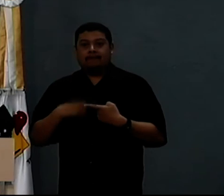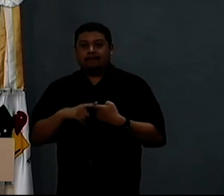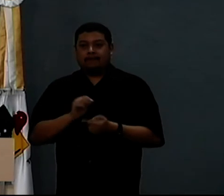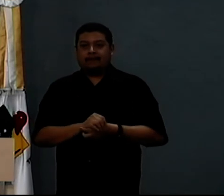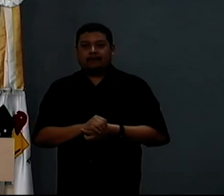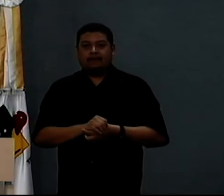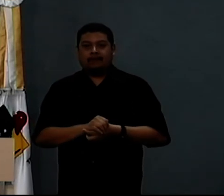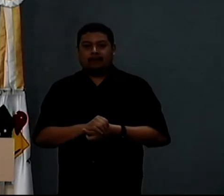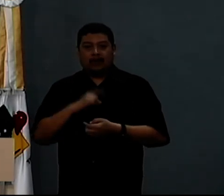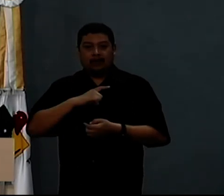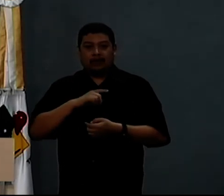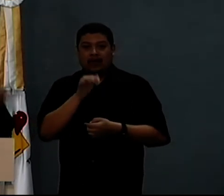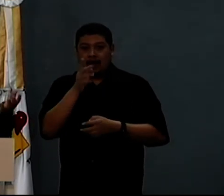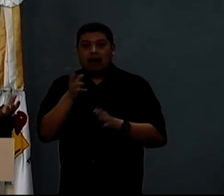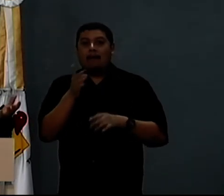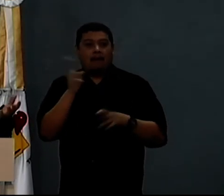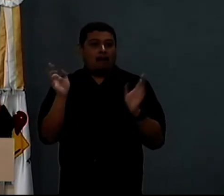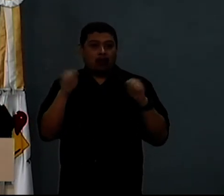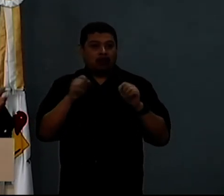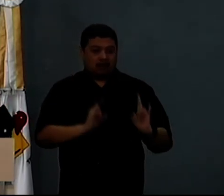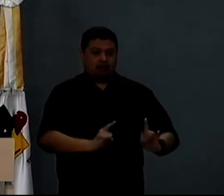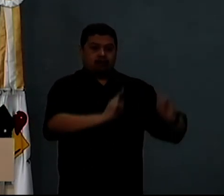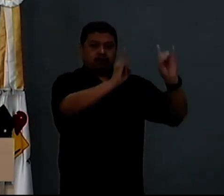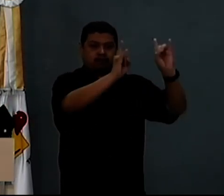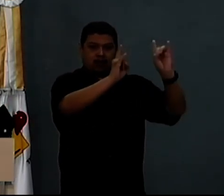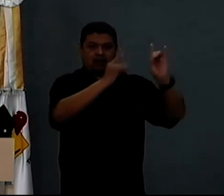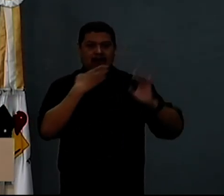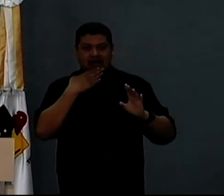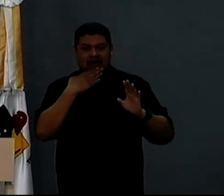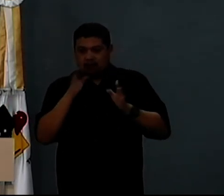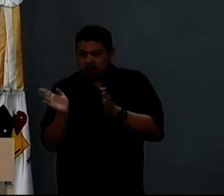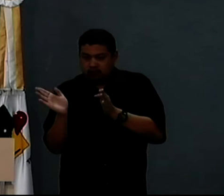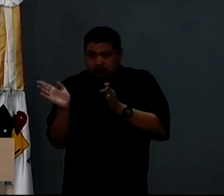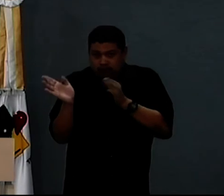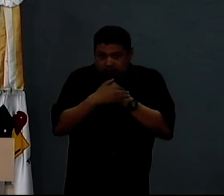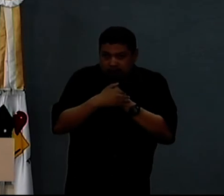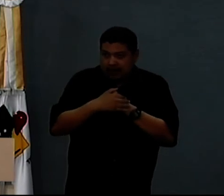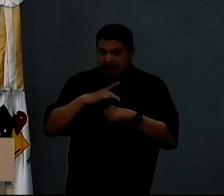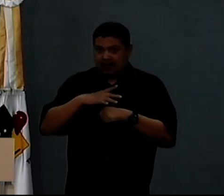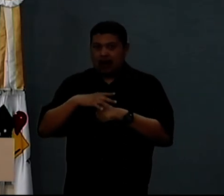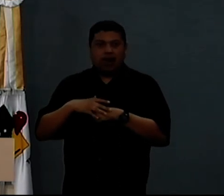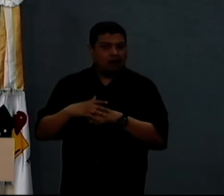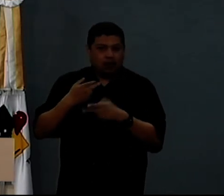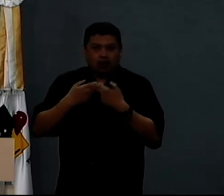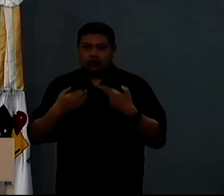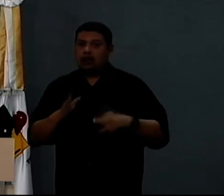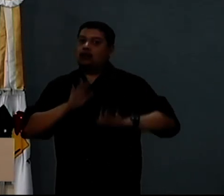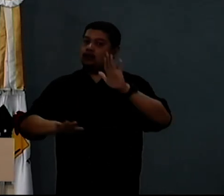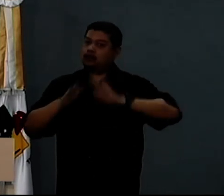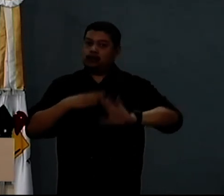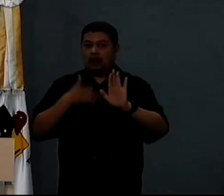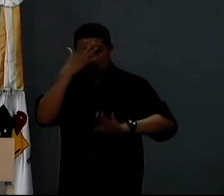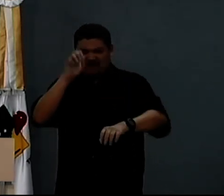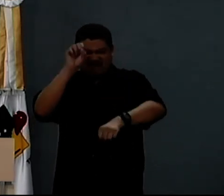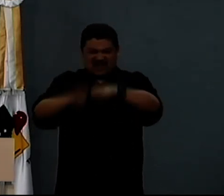até um esconderijo para algum fugitivo, de repente, está se escondendo ali dentro, porque é feio, você chega próximo ali, é horrível você ver aquela